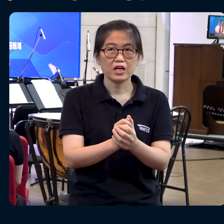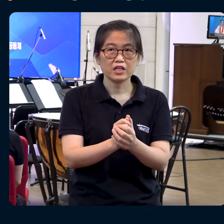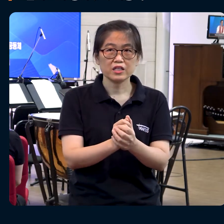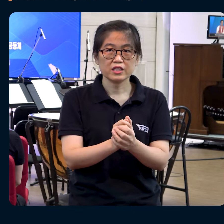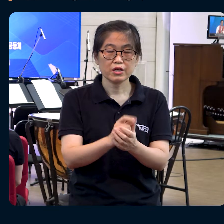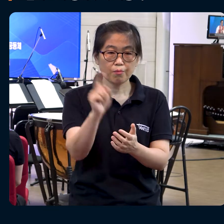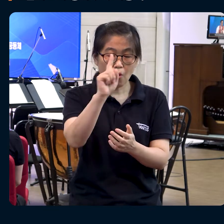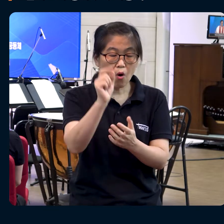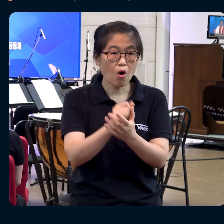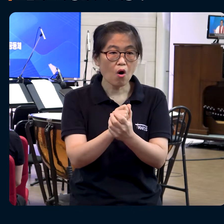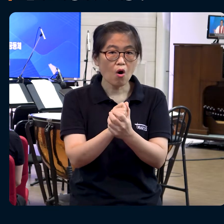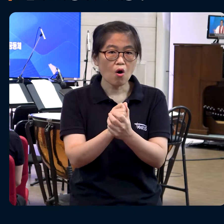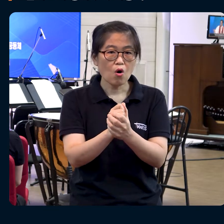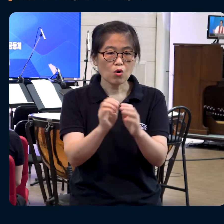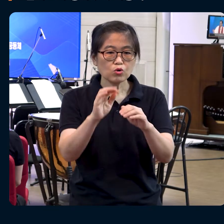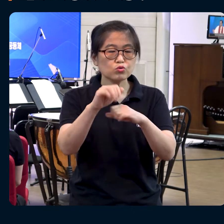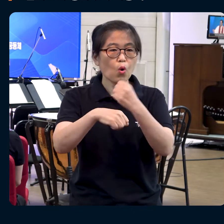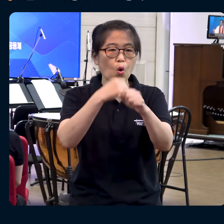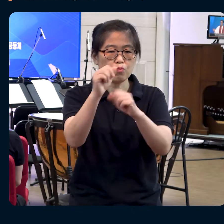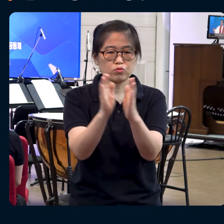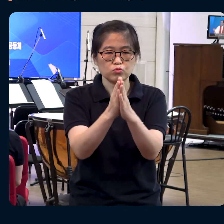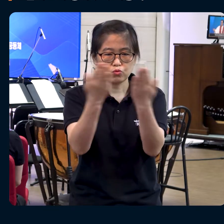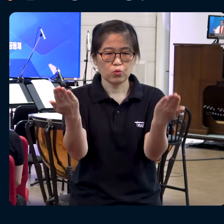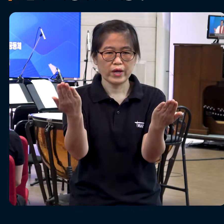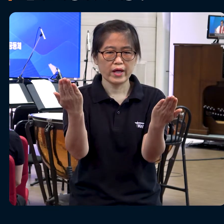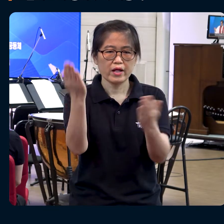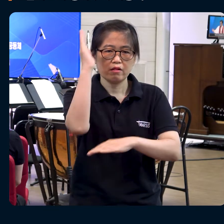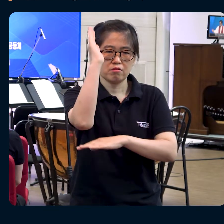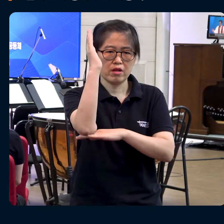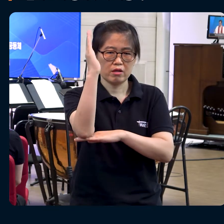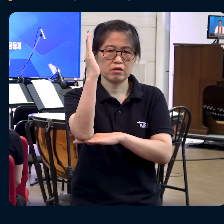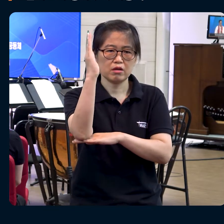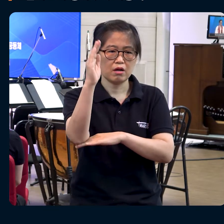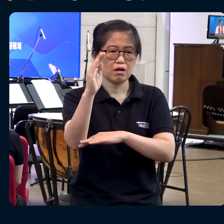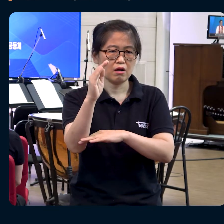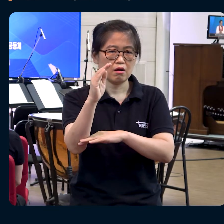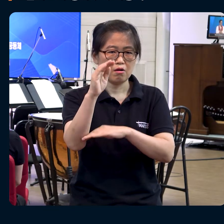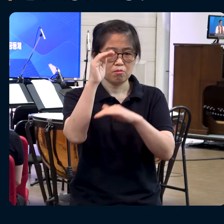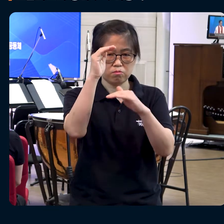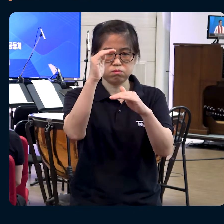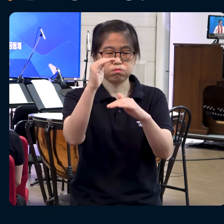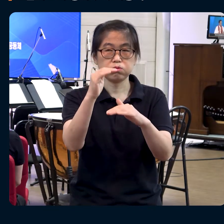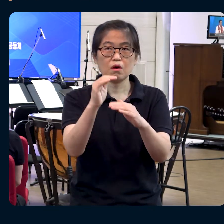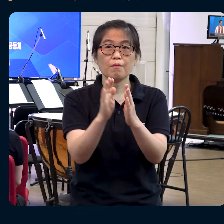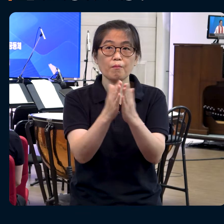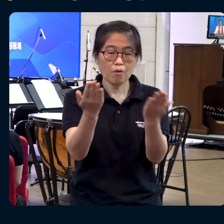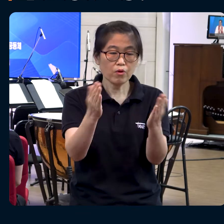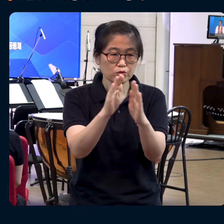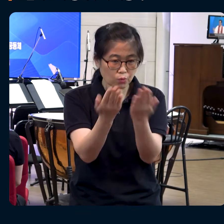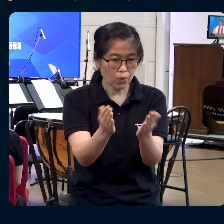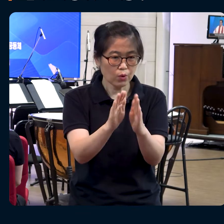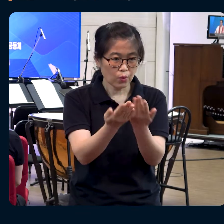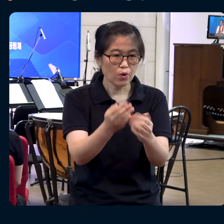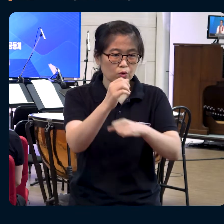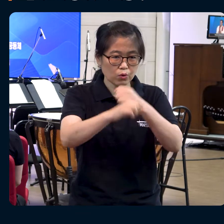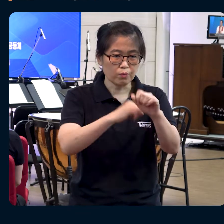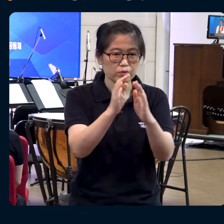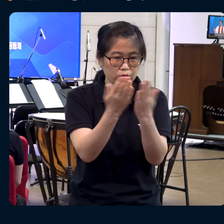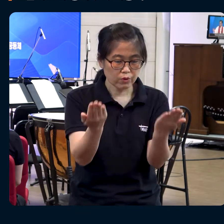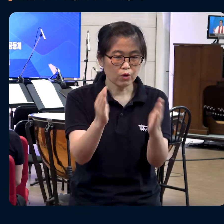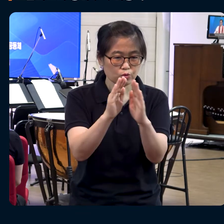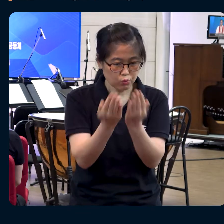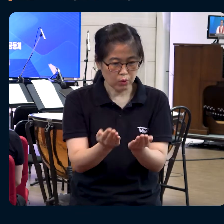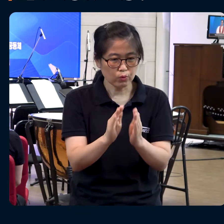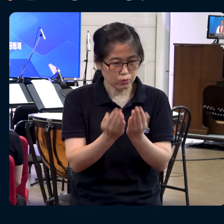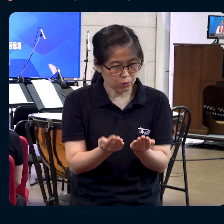있는데 뭐냐면 다 동물들을 쪼갠 얘기가 나오는 거예요. 모든 문서가 다 나귀를 쪼개고 뭘 쪼개고 뭐 말을